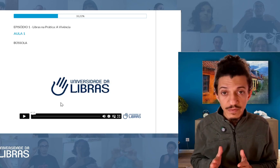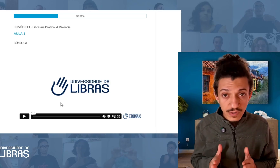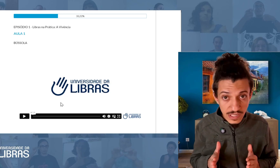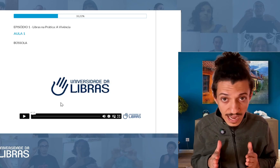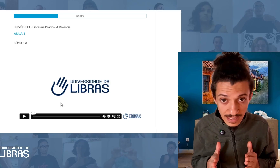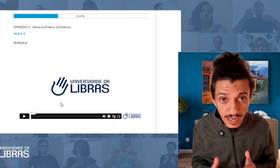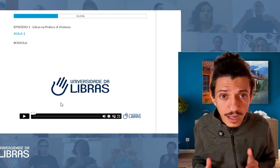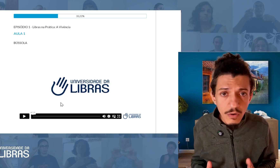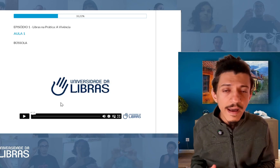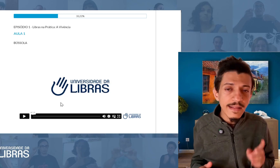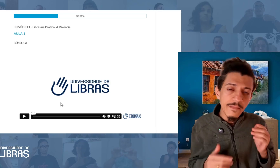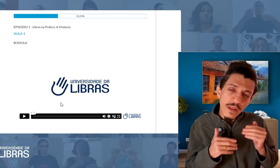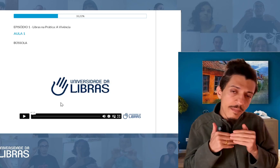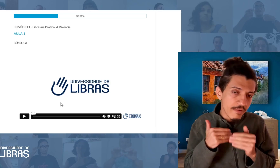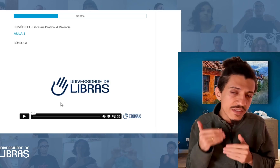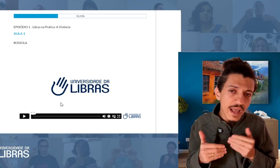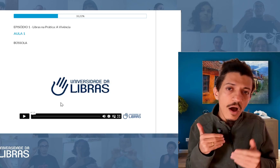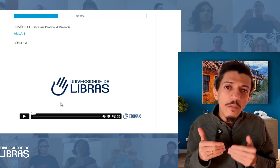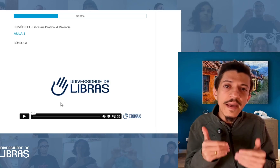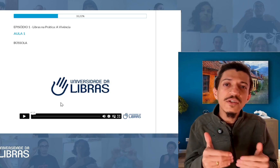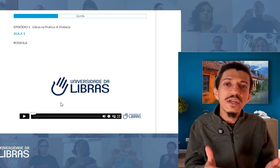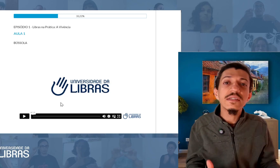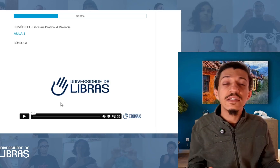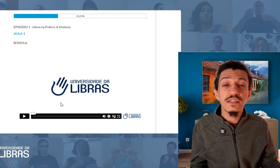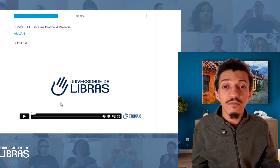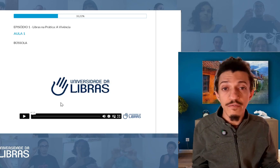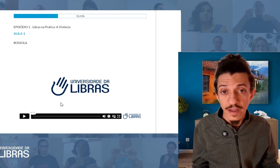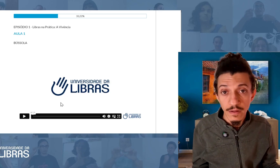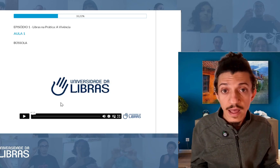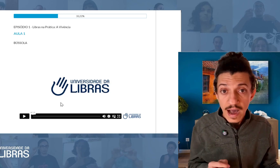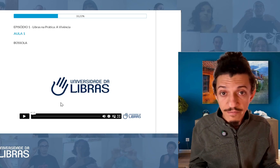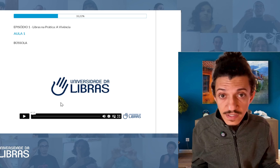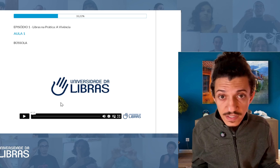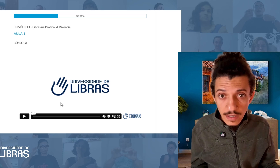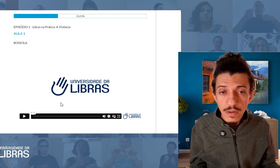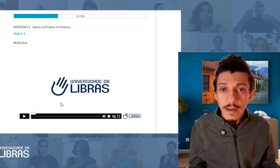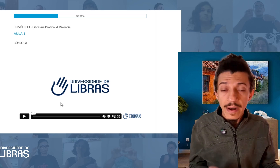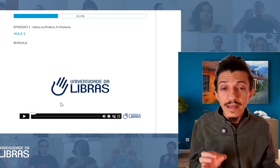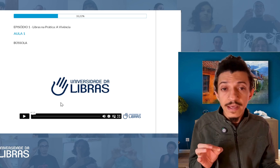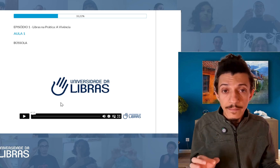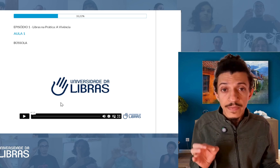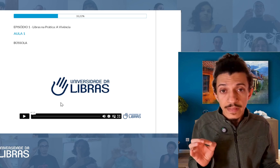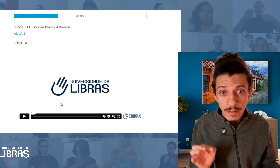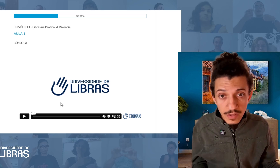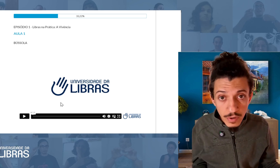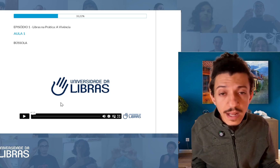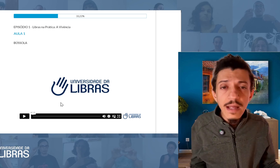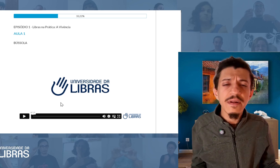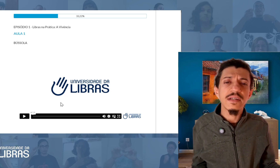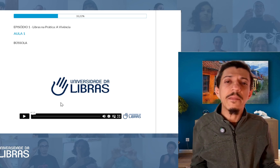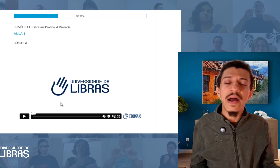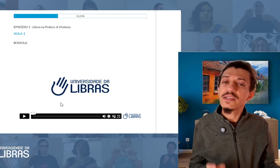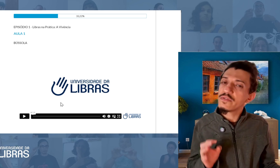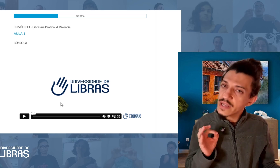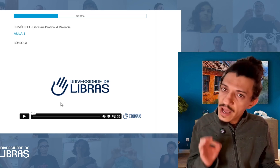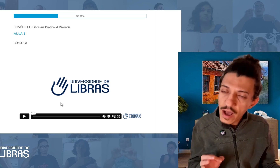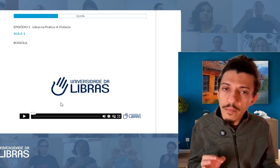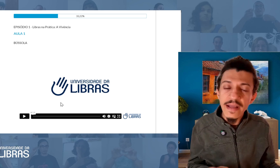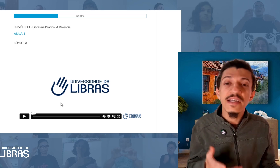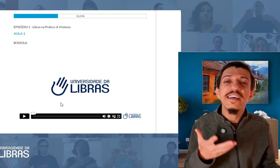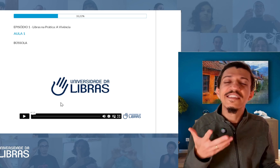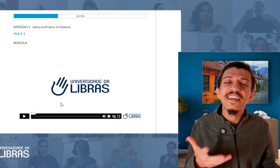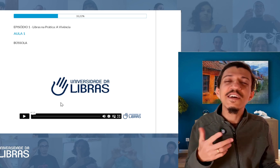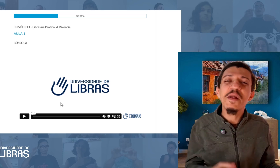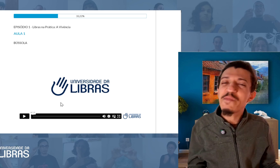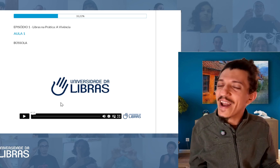liberado para você a trilha correta para você realmente ir se desenvolvendo, avançando, para que na mentoria Libras na prática você